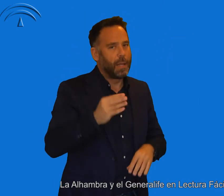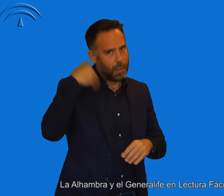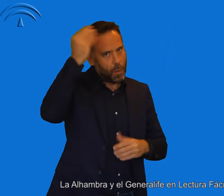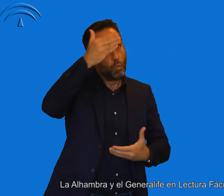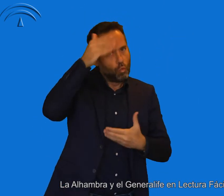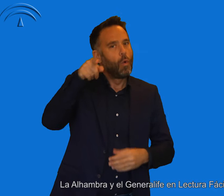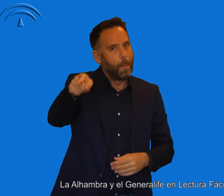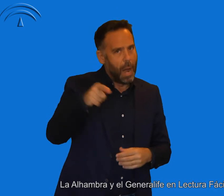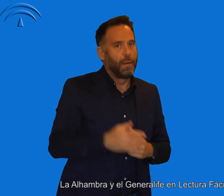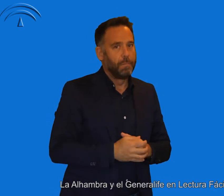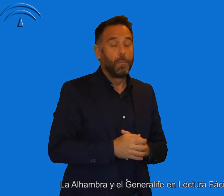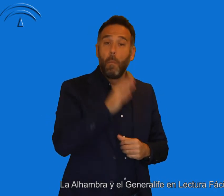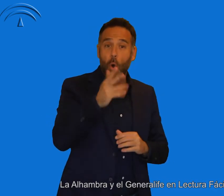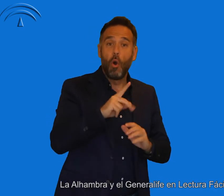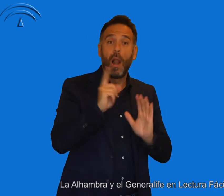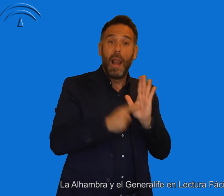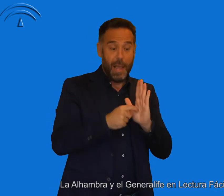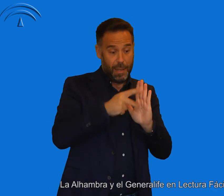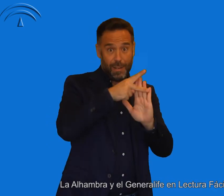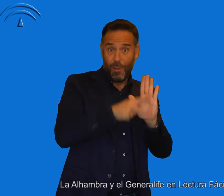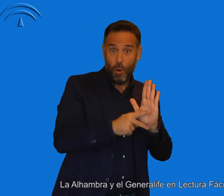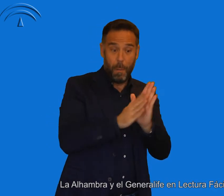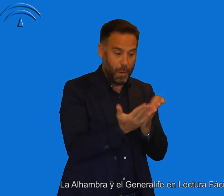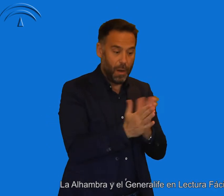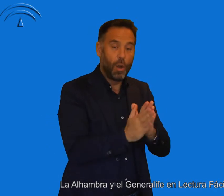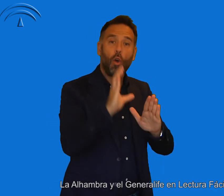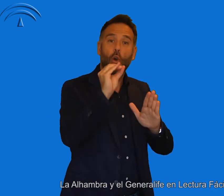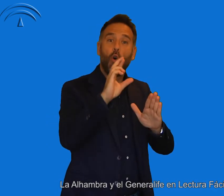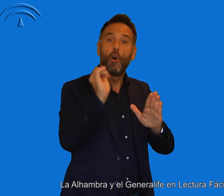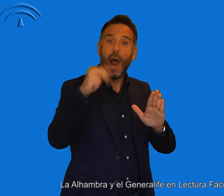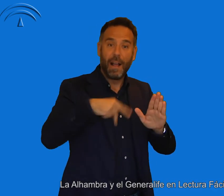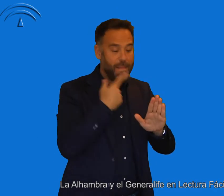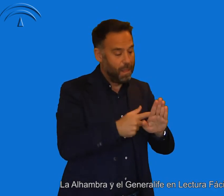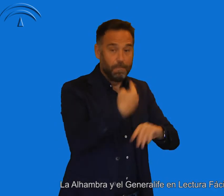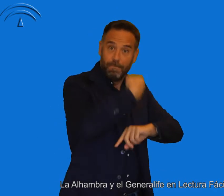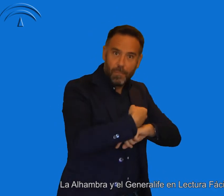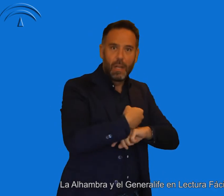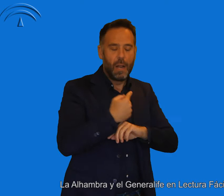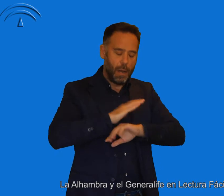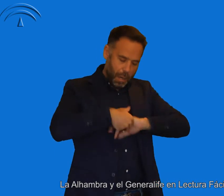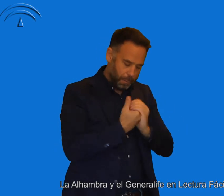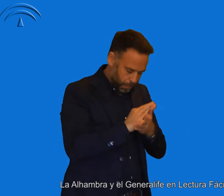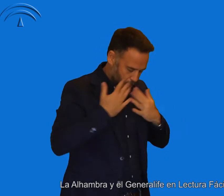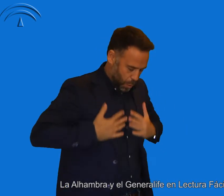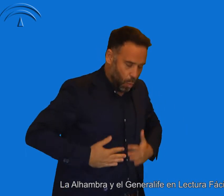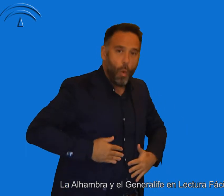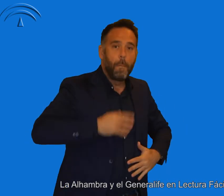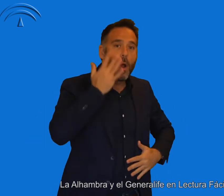vapor. Era muy importante para los musulmanes. El Corán obliga a lavarse antes de la